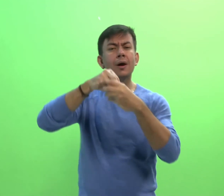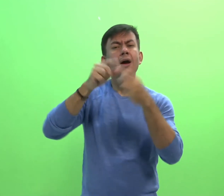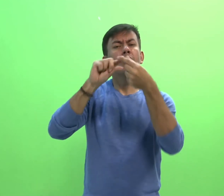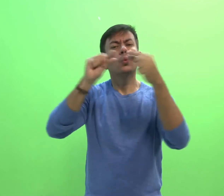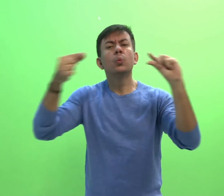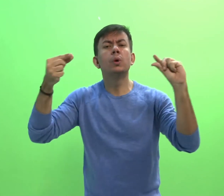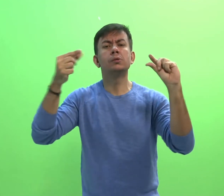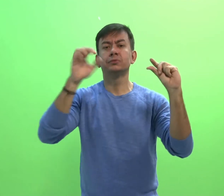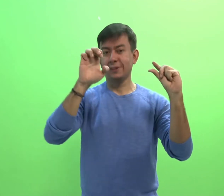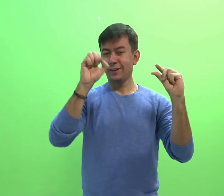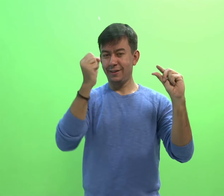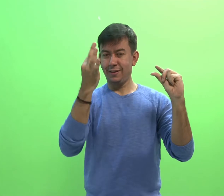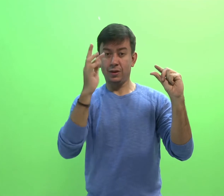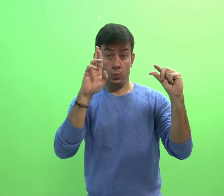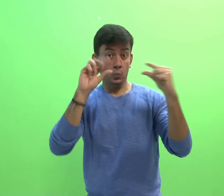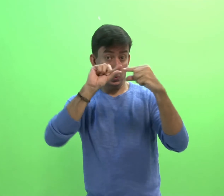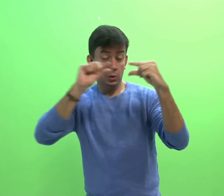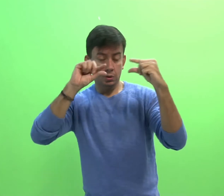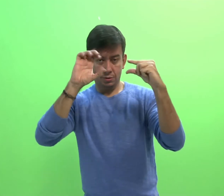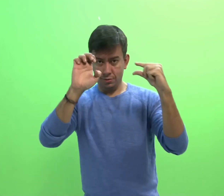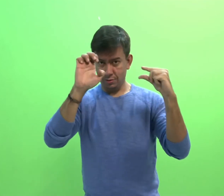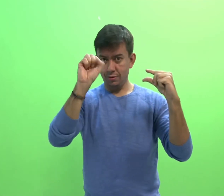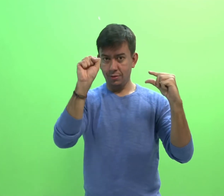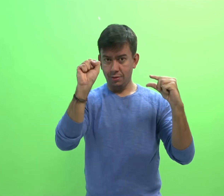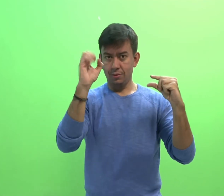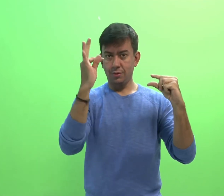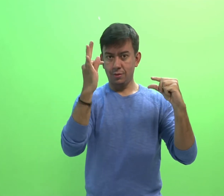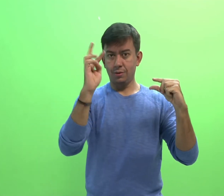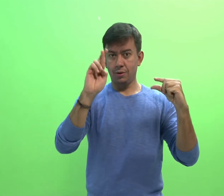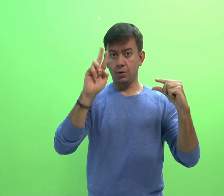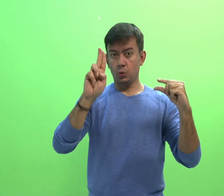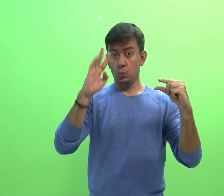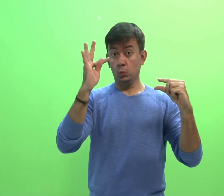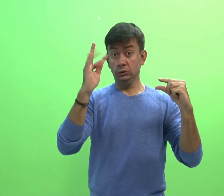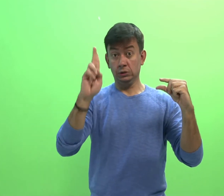a hierarquia, a estrutura